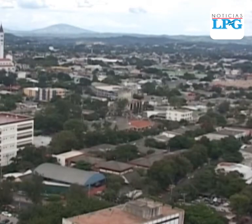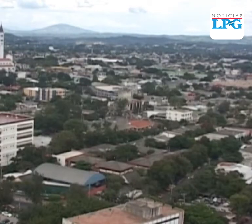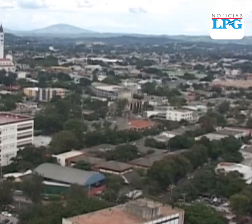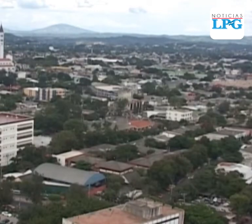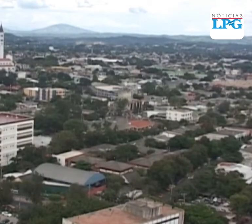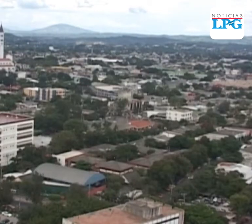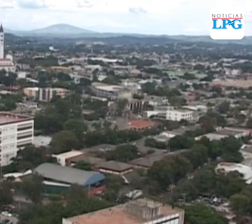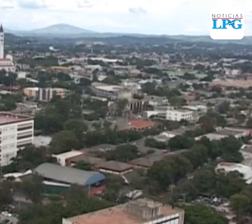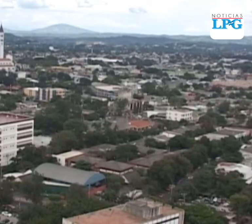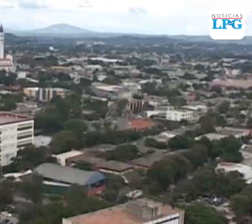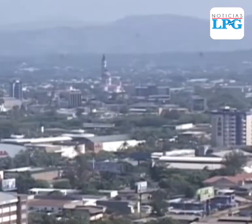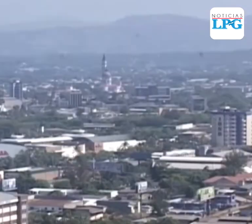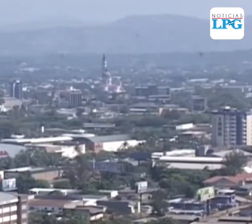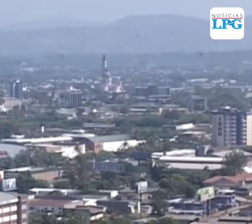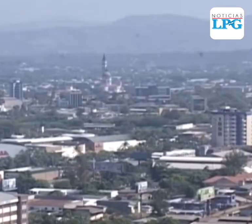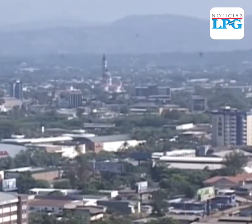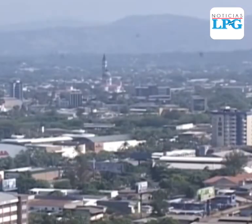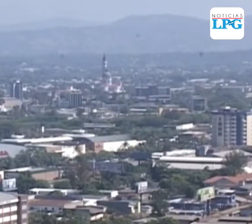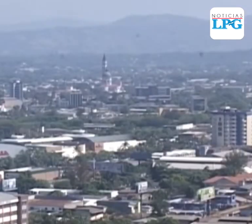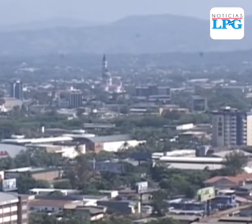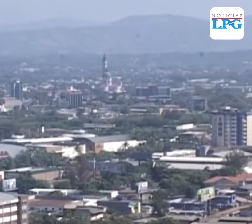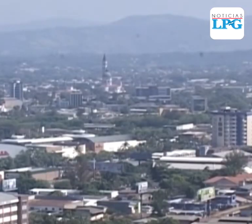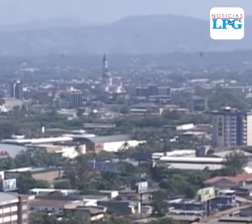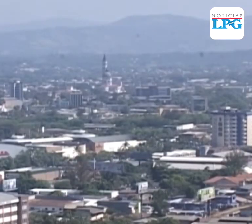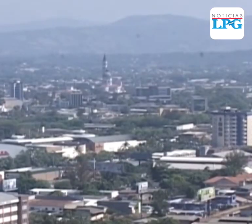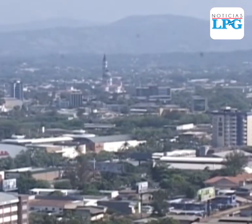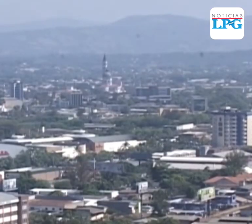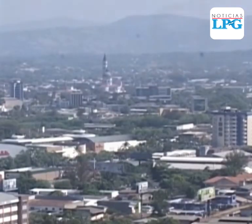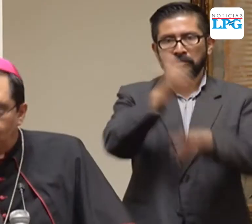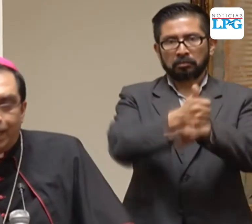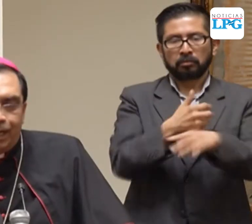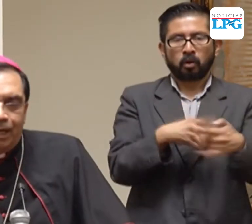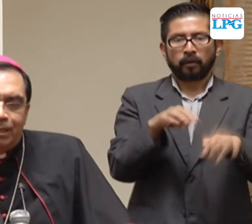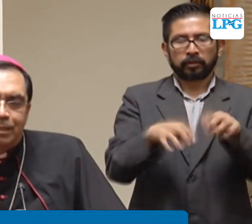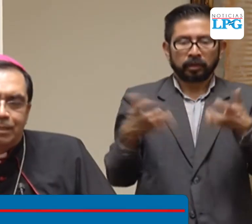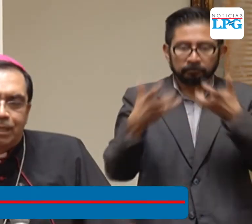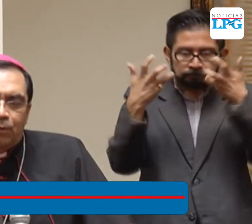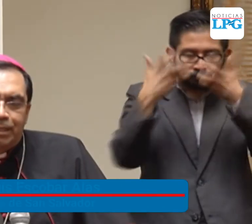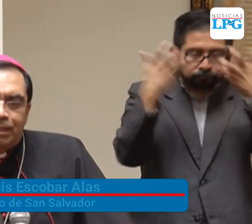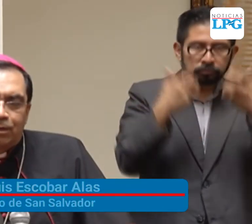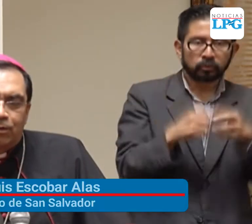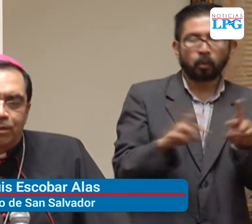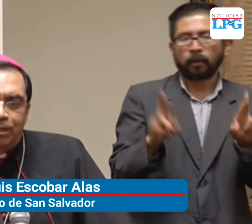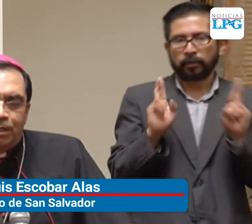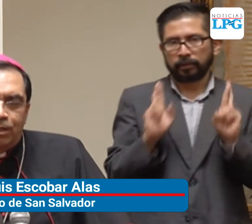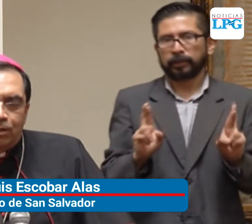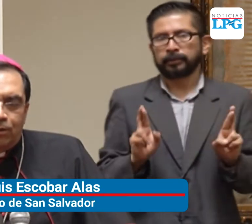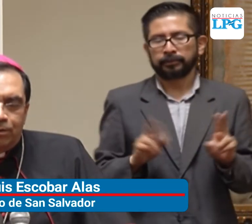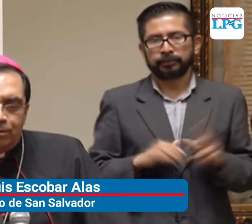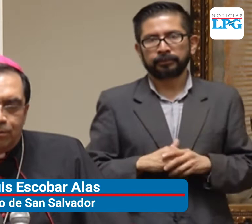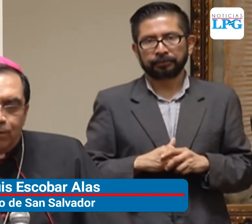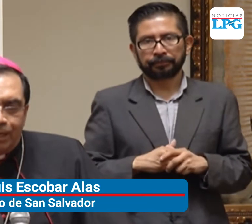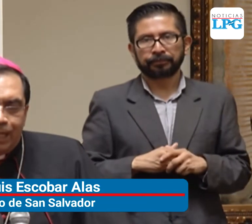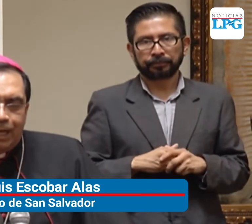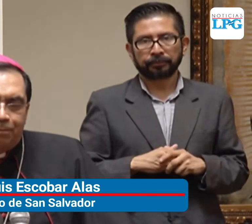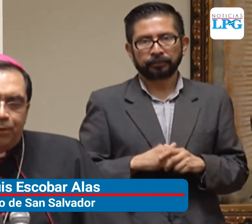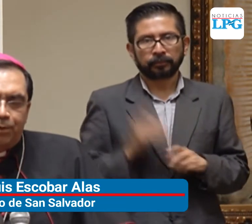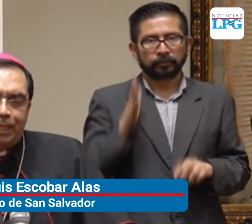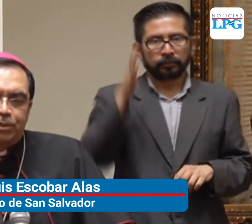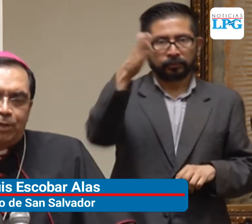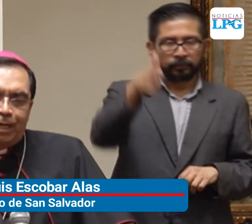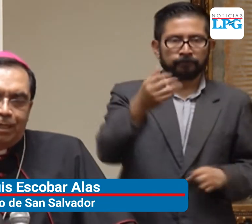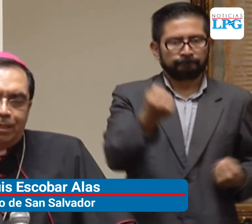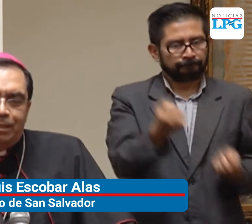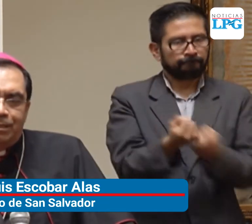esta iniciativa necesita el apoyo de todos los sectores. Ojalá se cuente con un gran